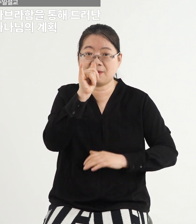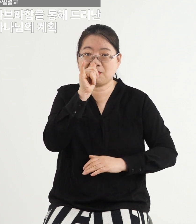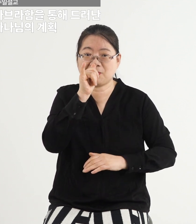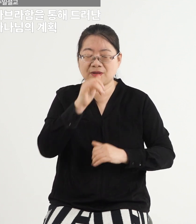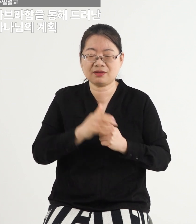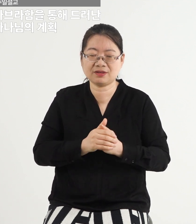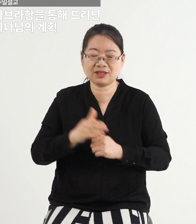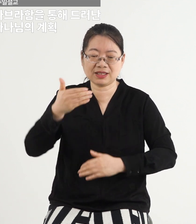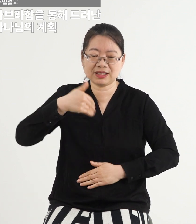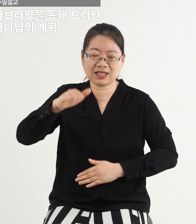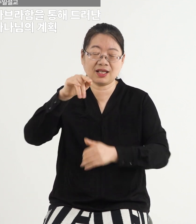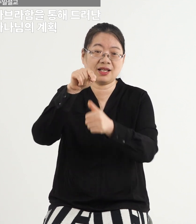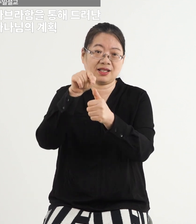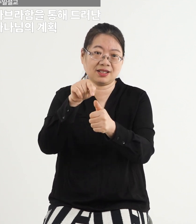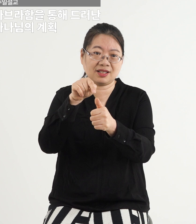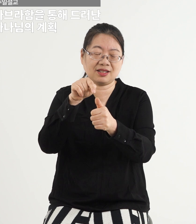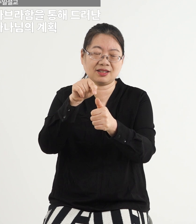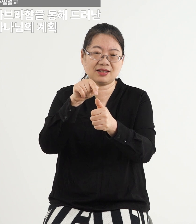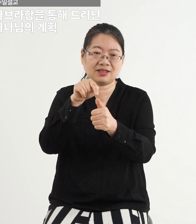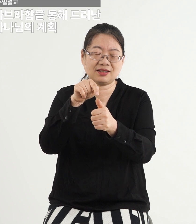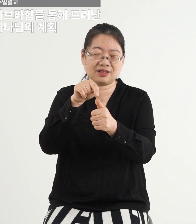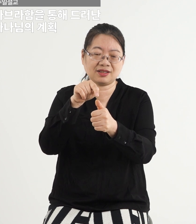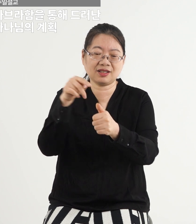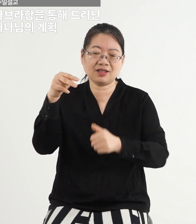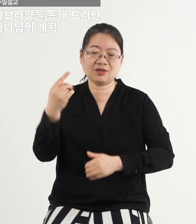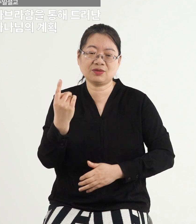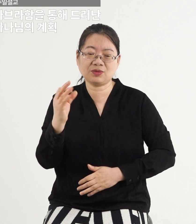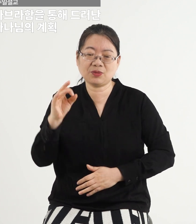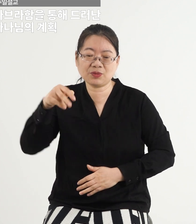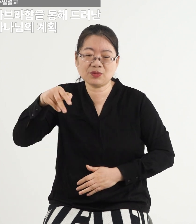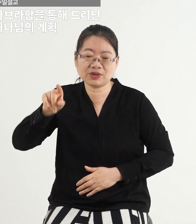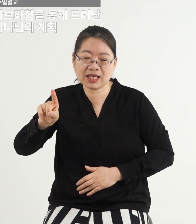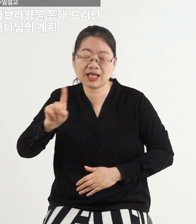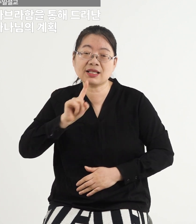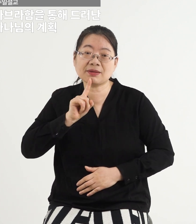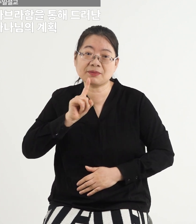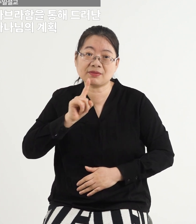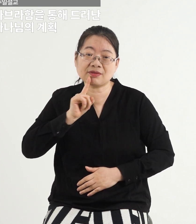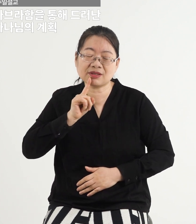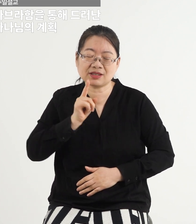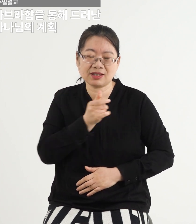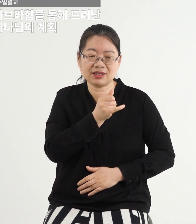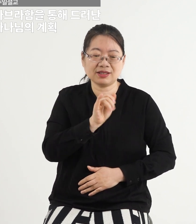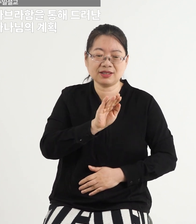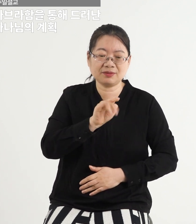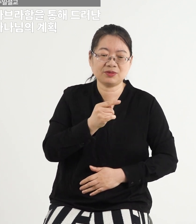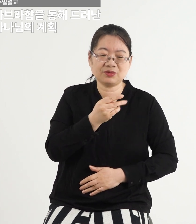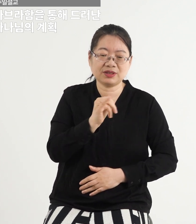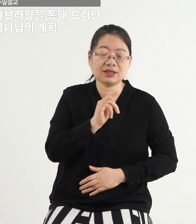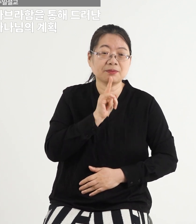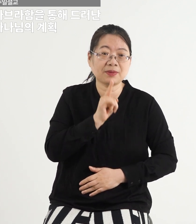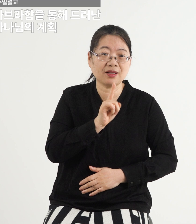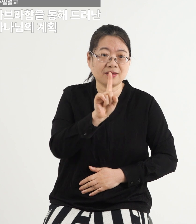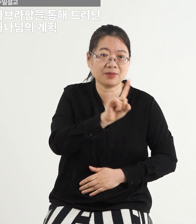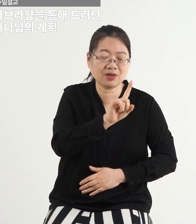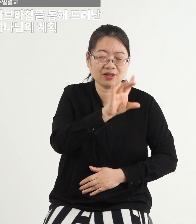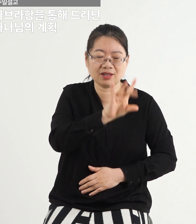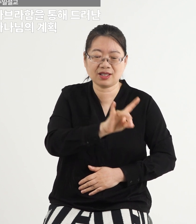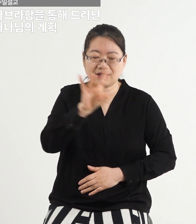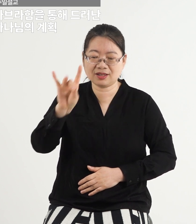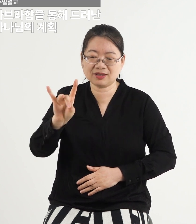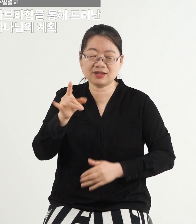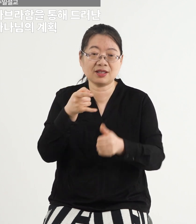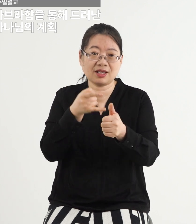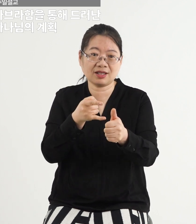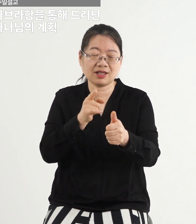가라라는 명령형 동사예요. 이 말이 히브리 말에는 제가 가끔